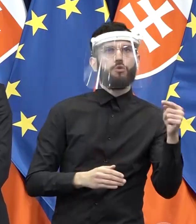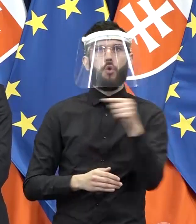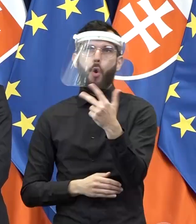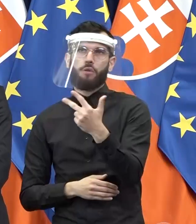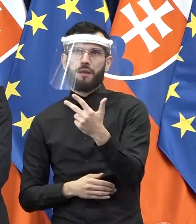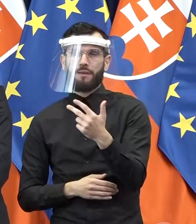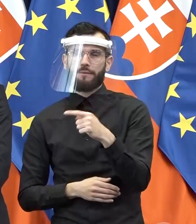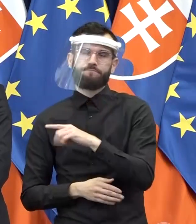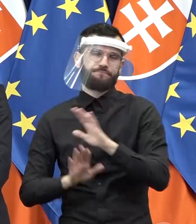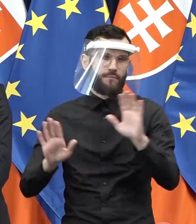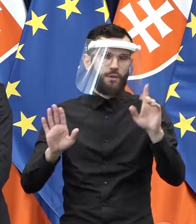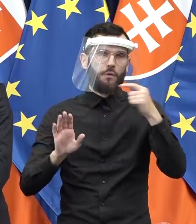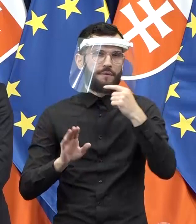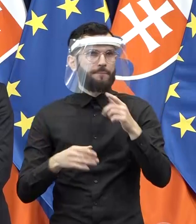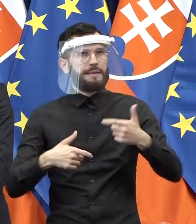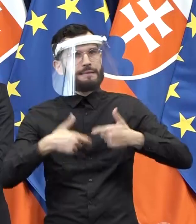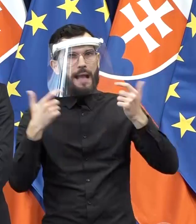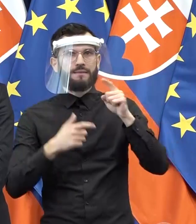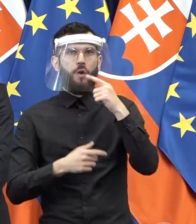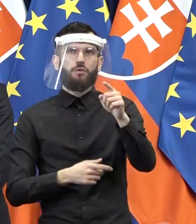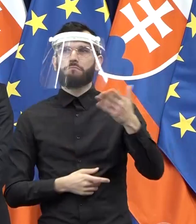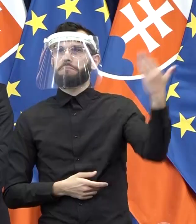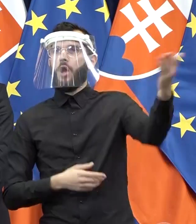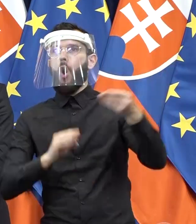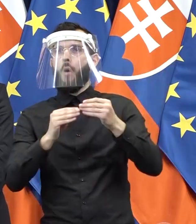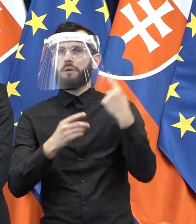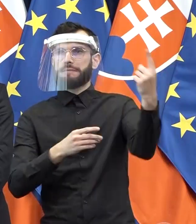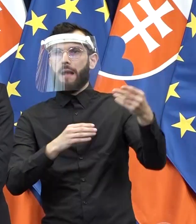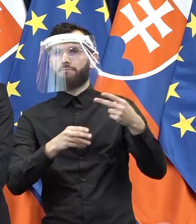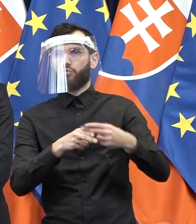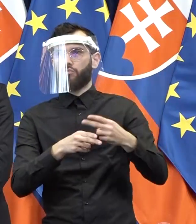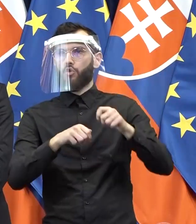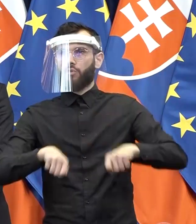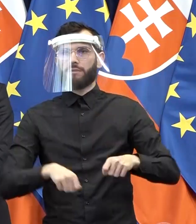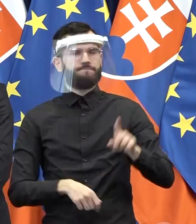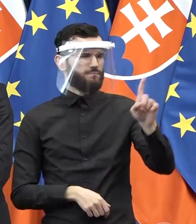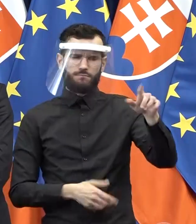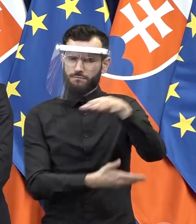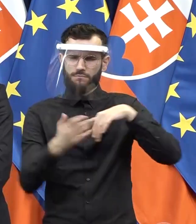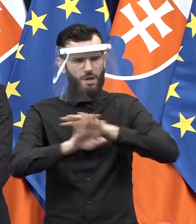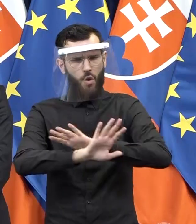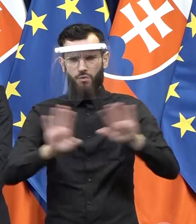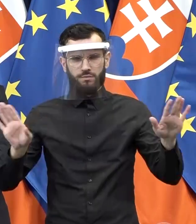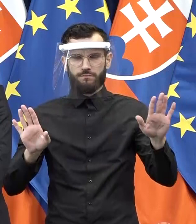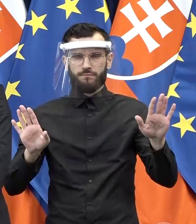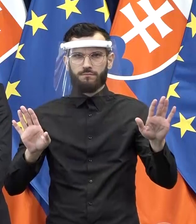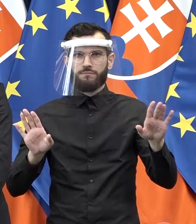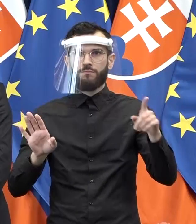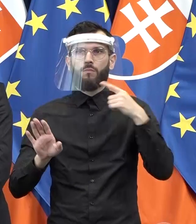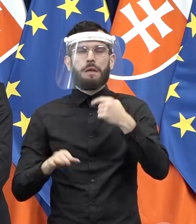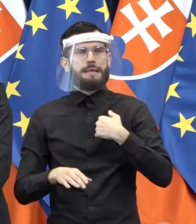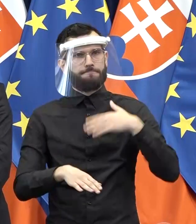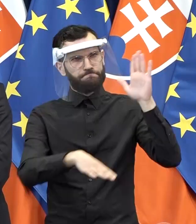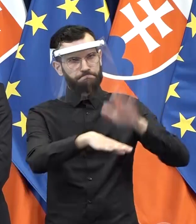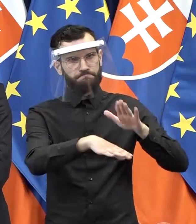Jasné, že niekto povie, že nechajme to na reťazce a bol by v tom absolútny bordel. V takéto situácii treba zvrchu